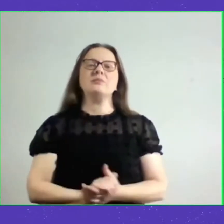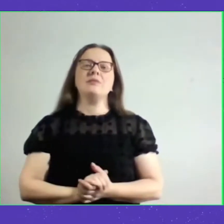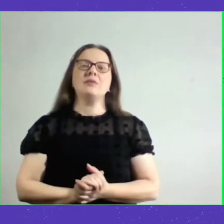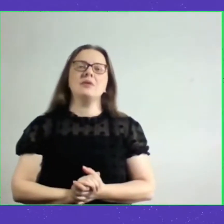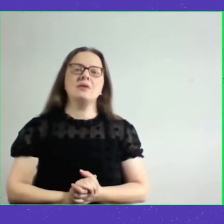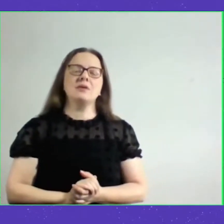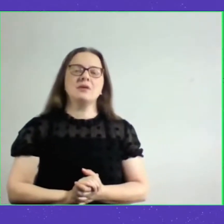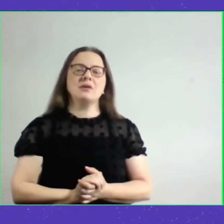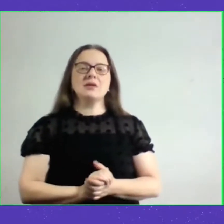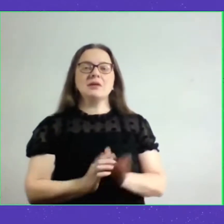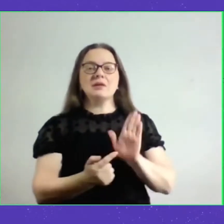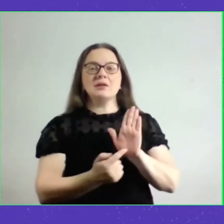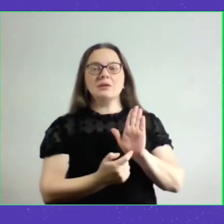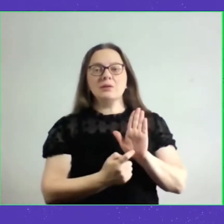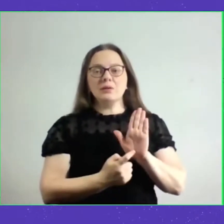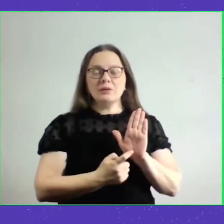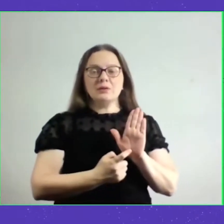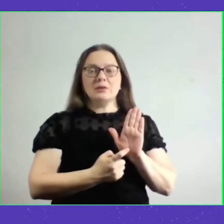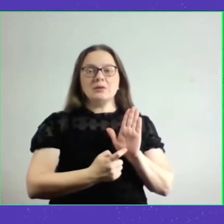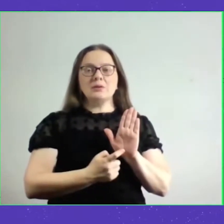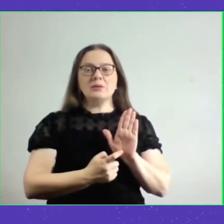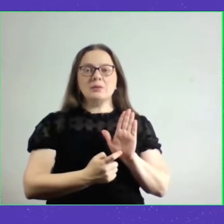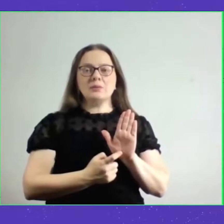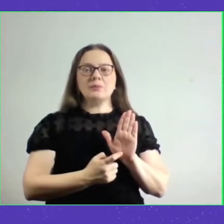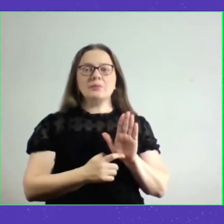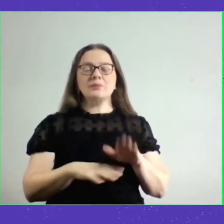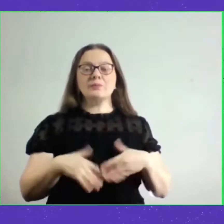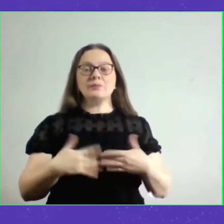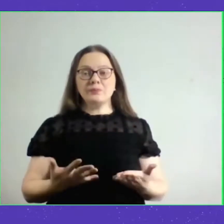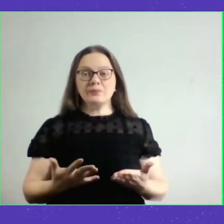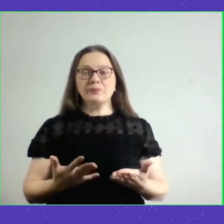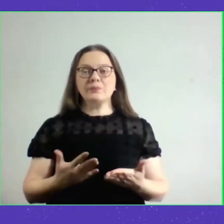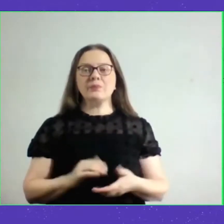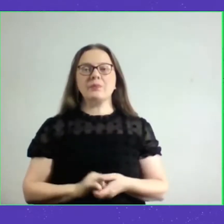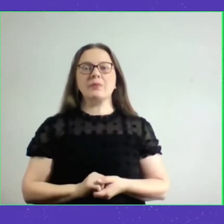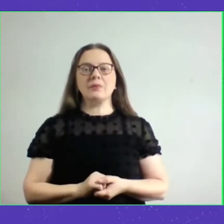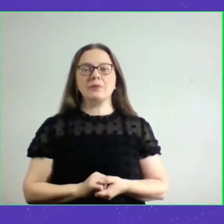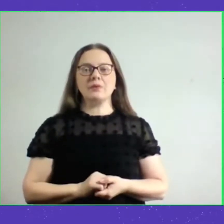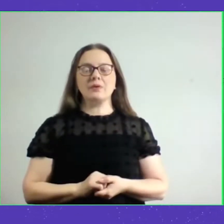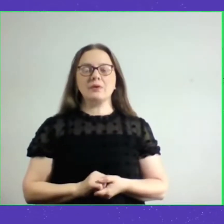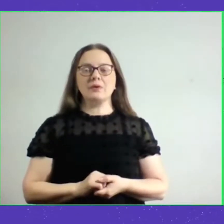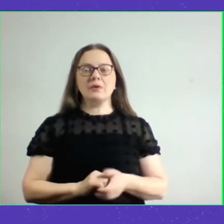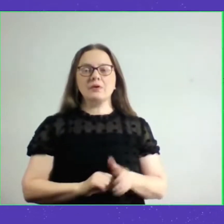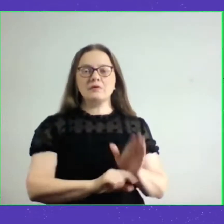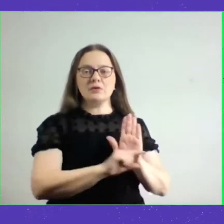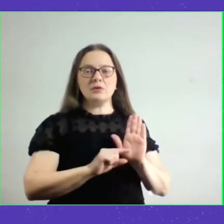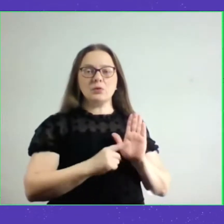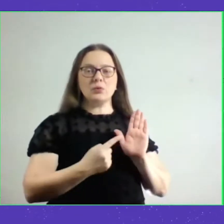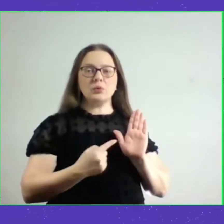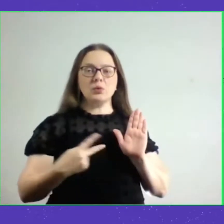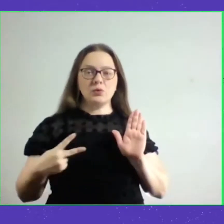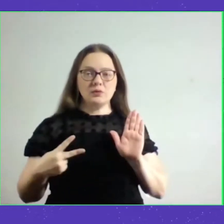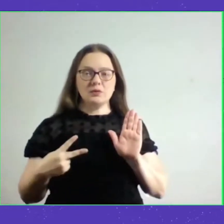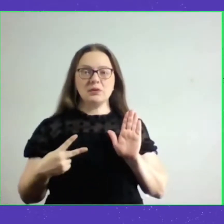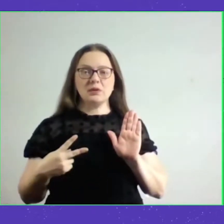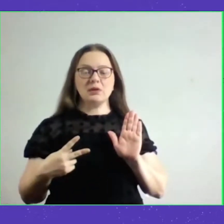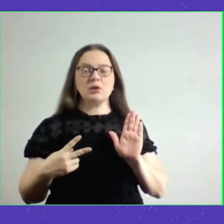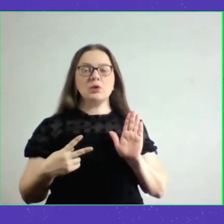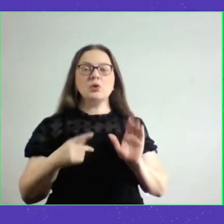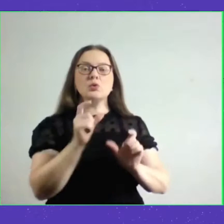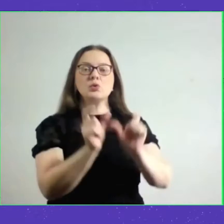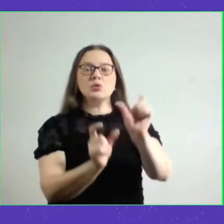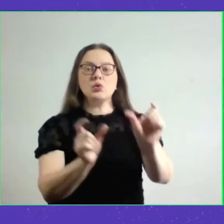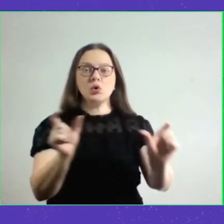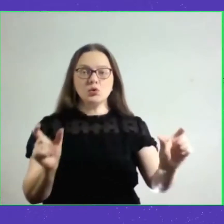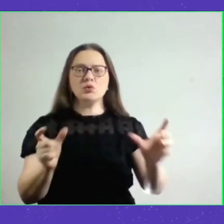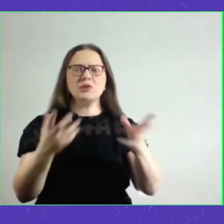assim: os quais, versículo 12 diz: Mas a todos quantos o receberam, deles o poder de serem feitos filhos